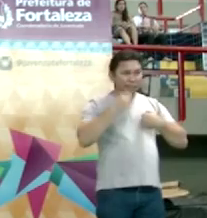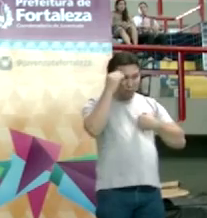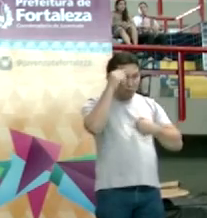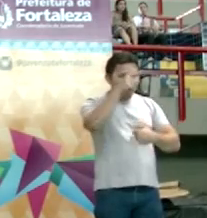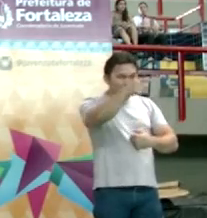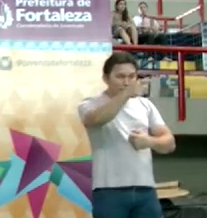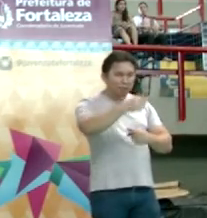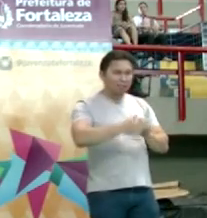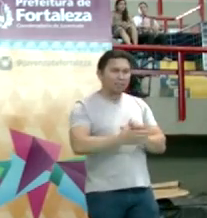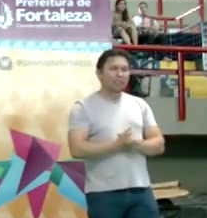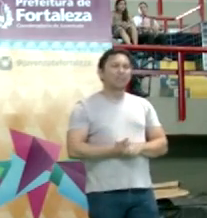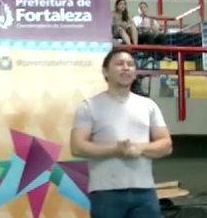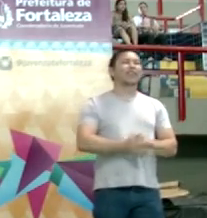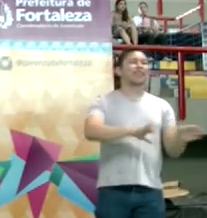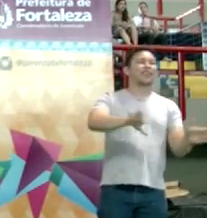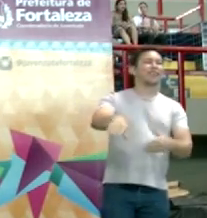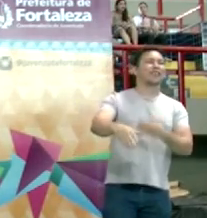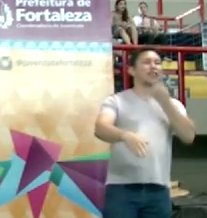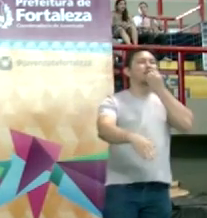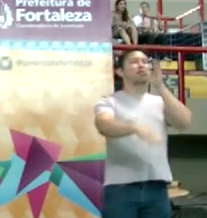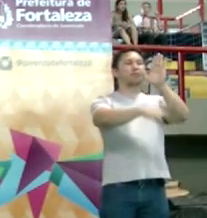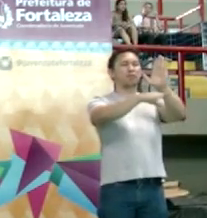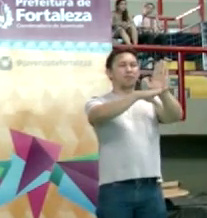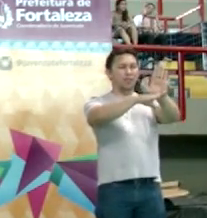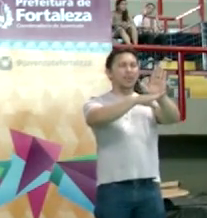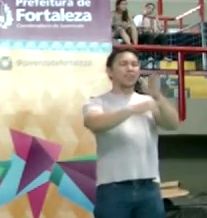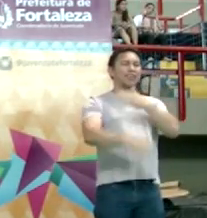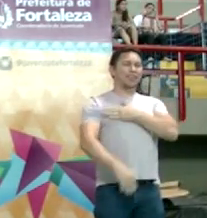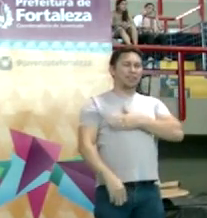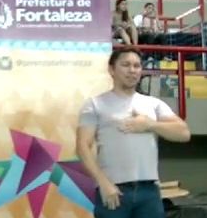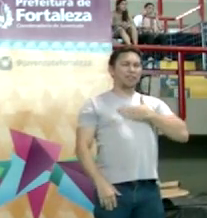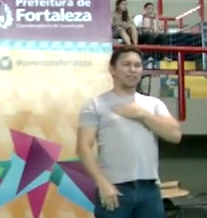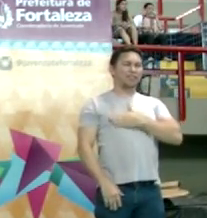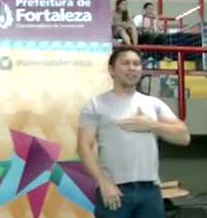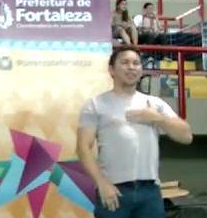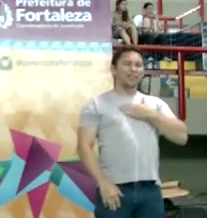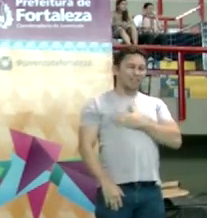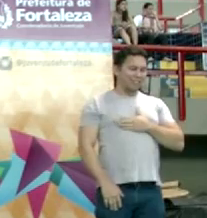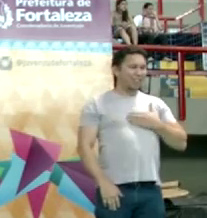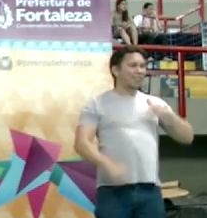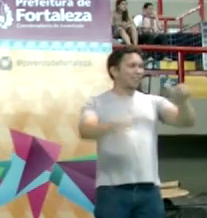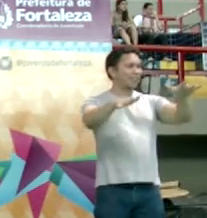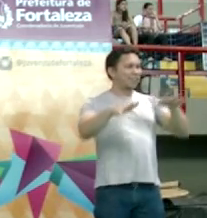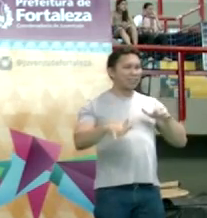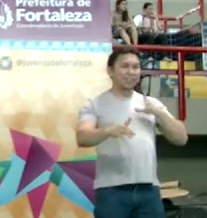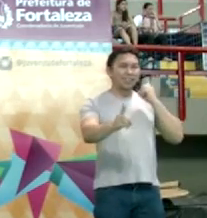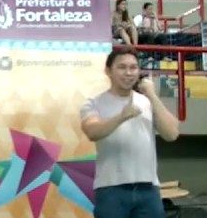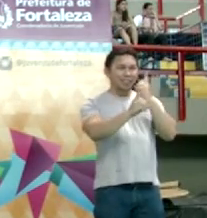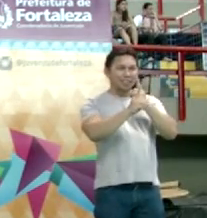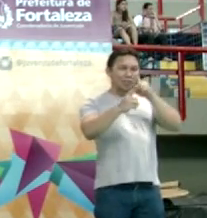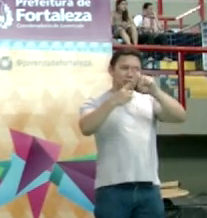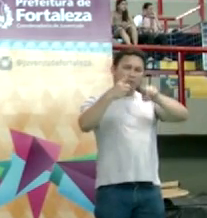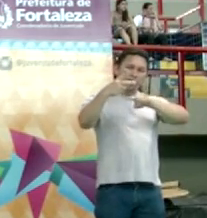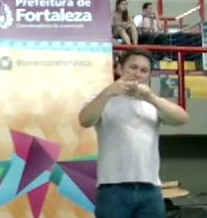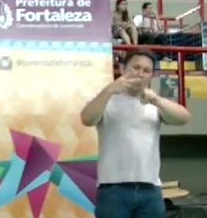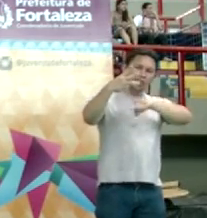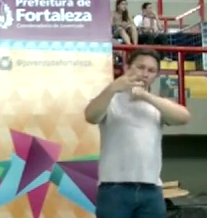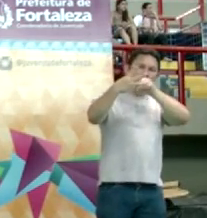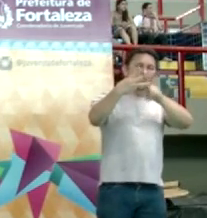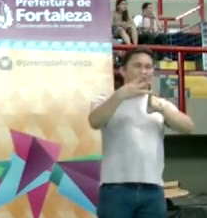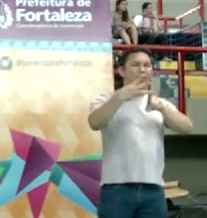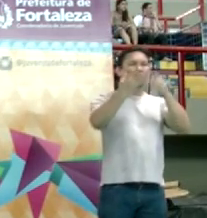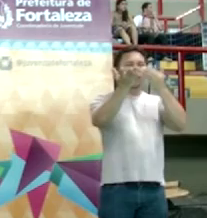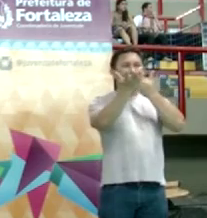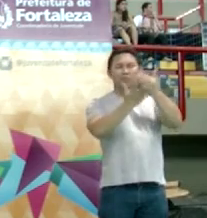Ok, boa tarde pessoal, um prazer estar aqui de novo, né? Estamos aí no nosso terceiro encontro já de história, depois a